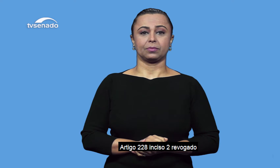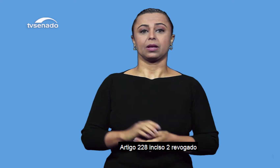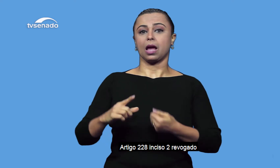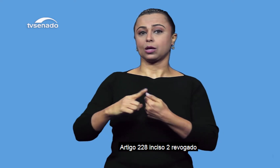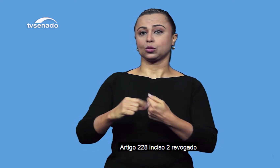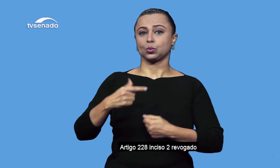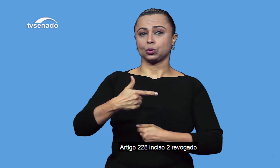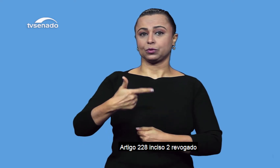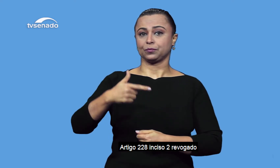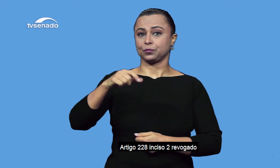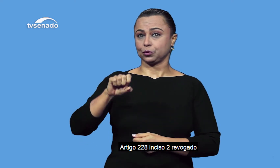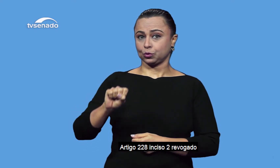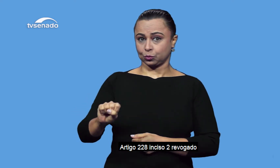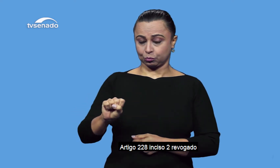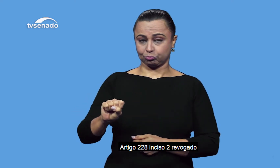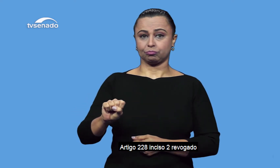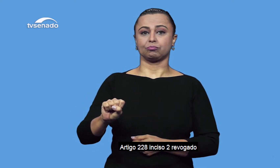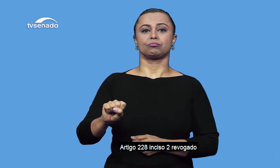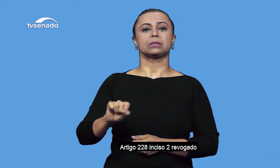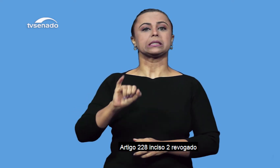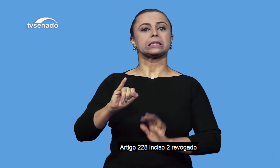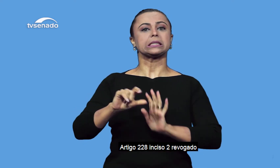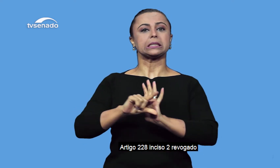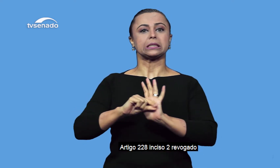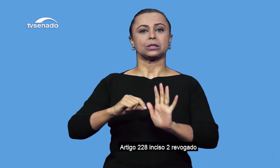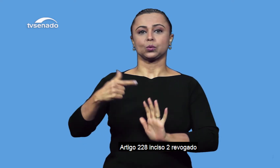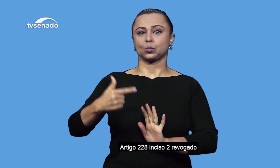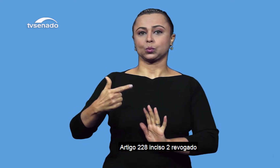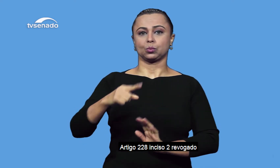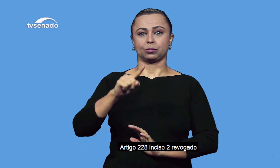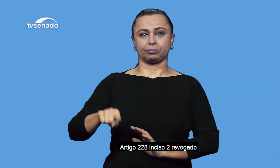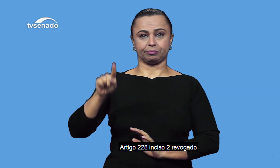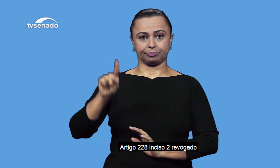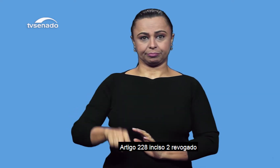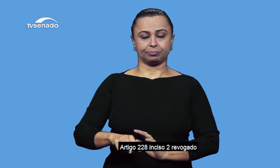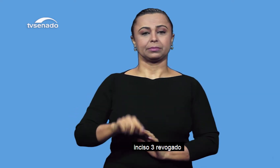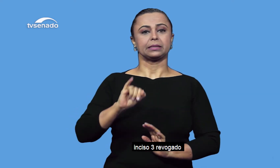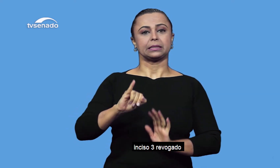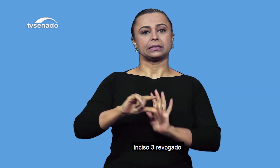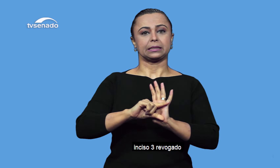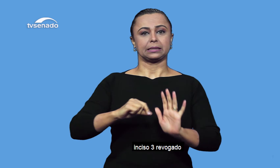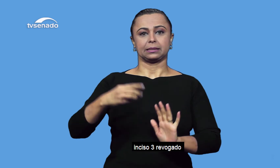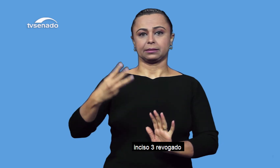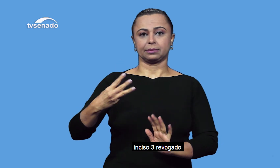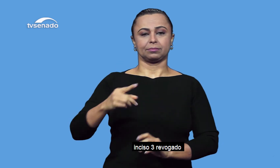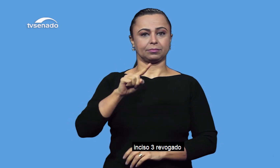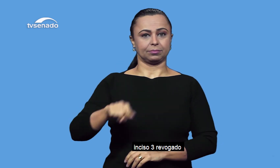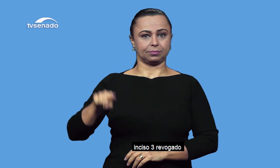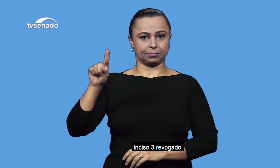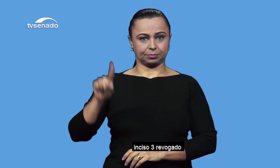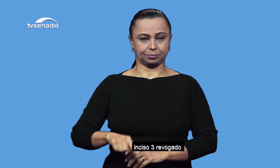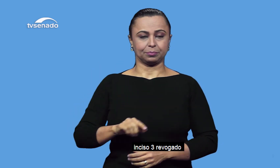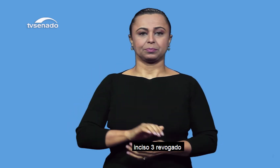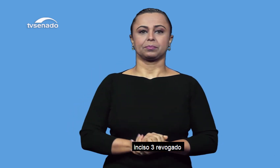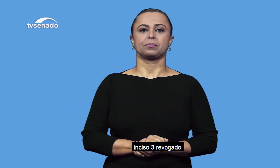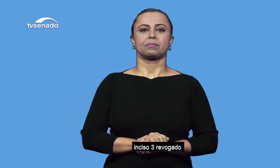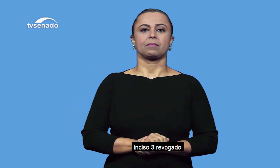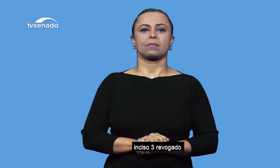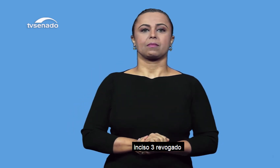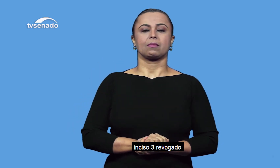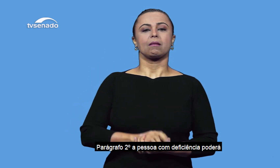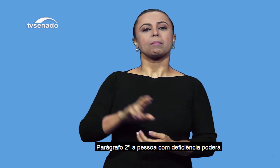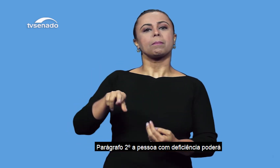o artigo 228 inciso 2 revogado inciso 3